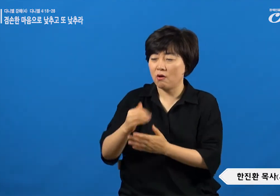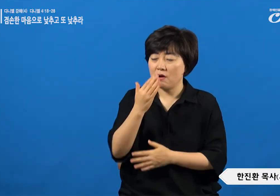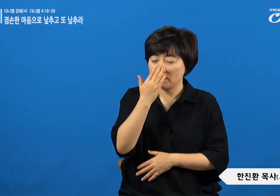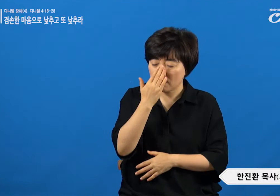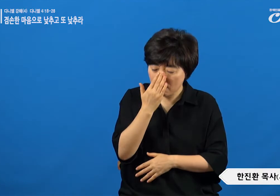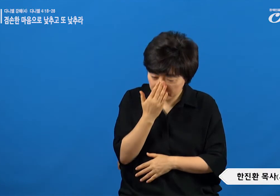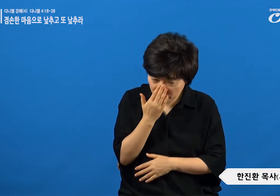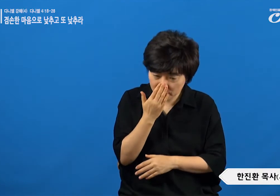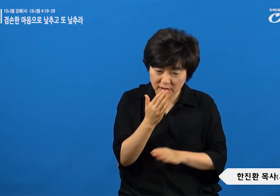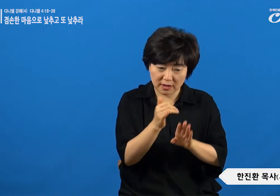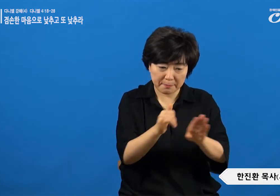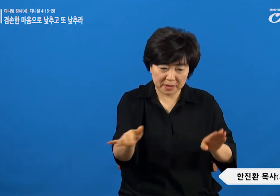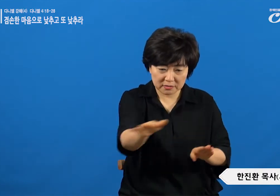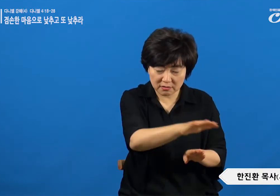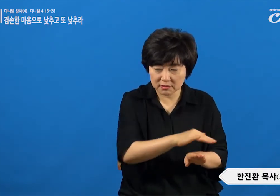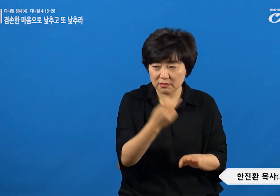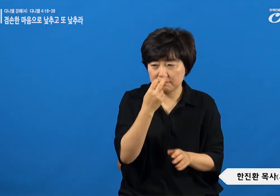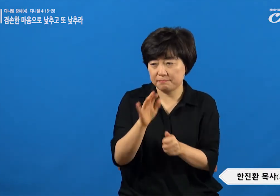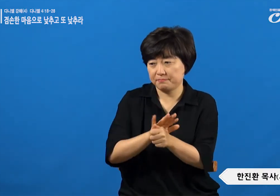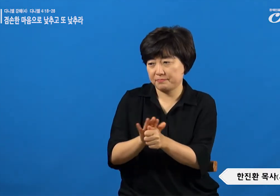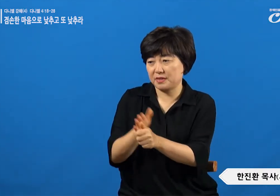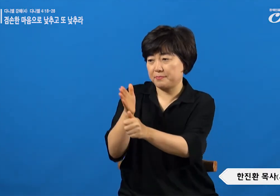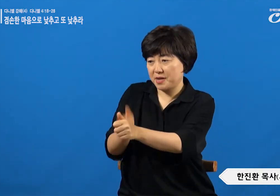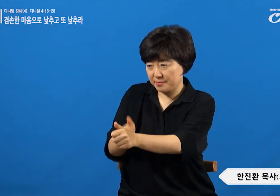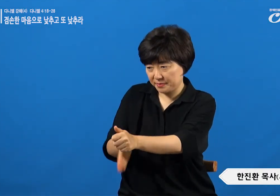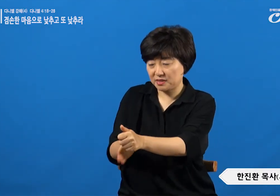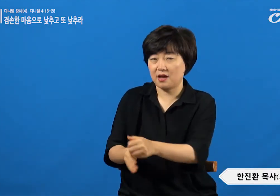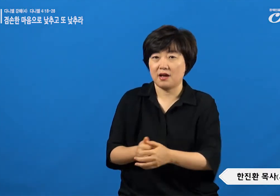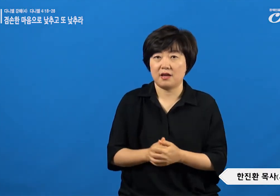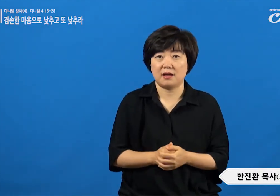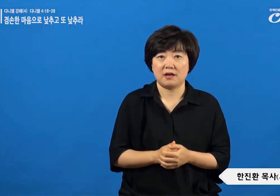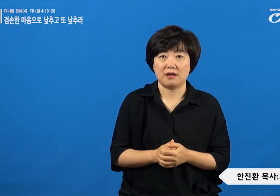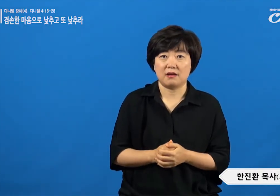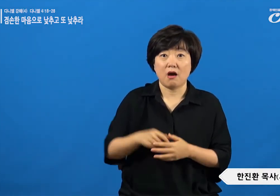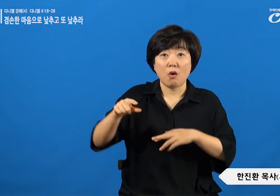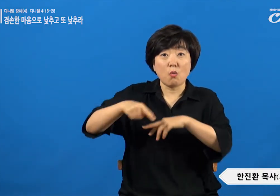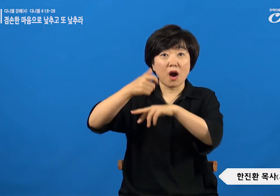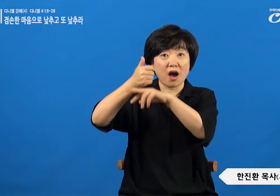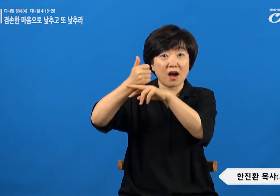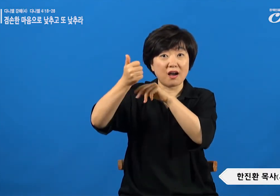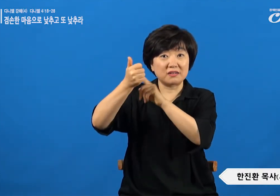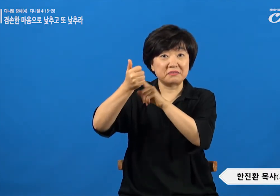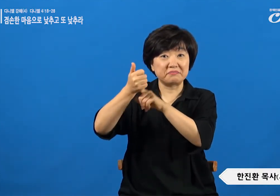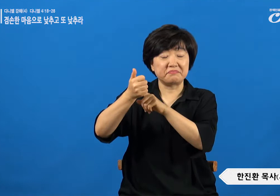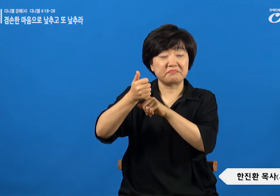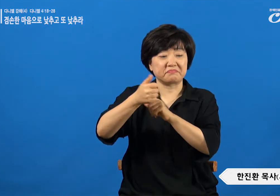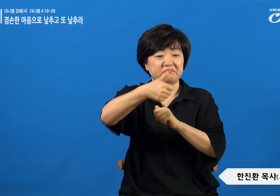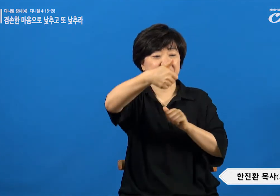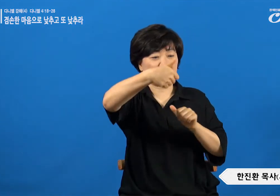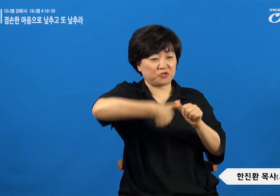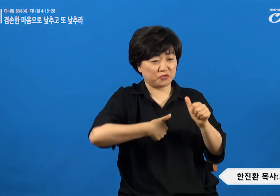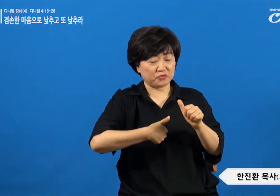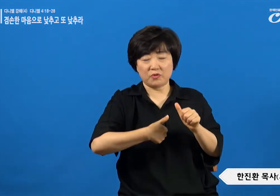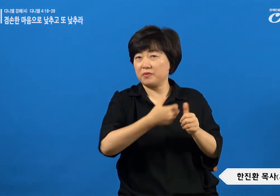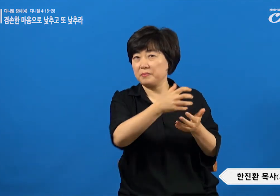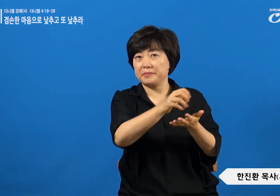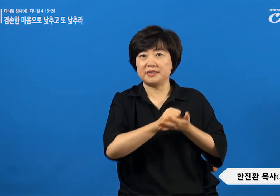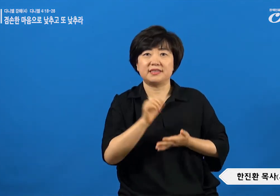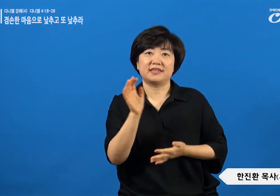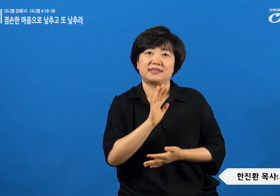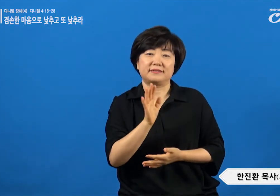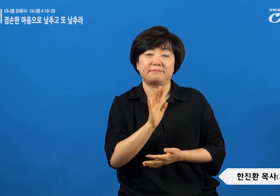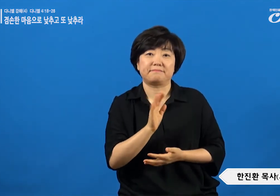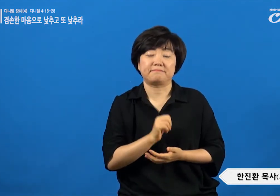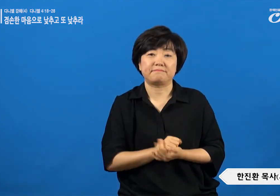겸손하게 백성들을 잘 돌보셔야 합니다. 그러나 왕은 그 직언을 받아들이지